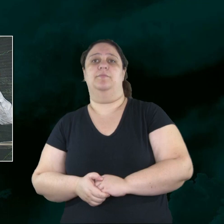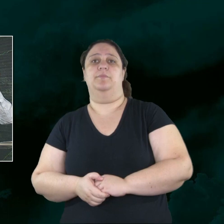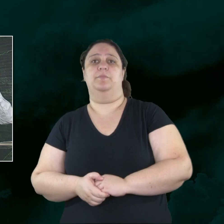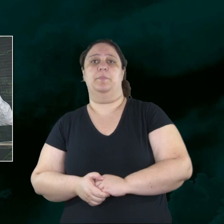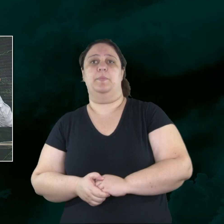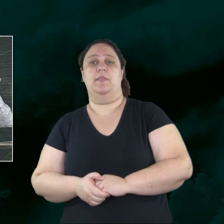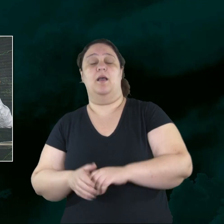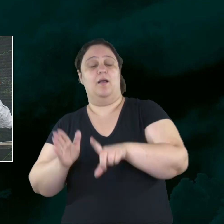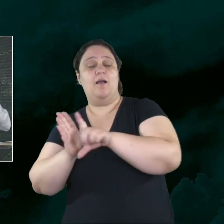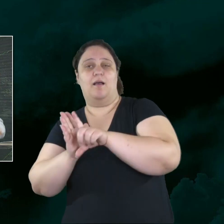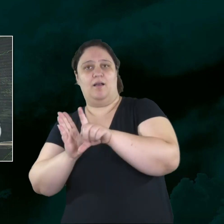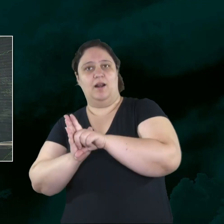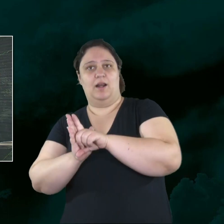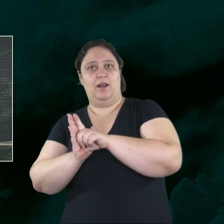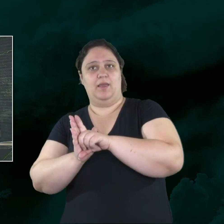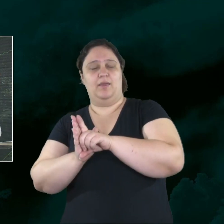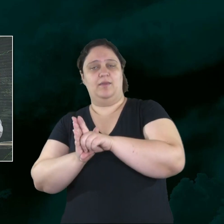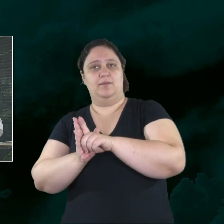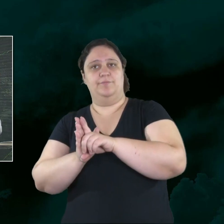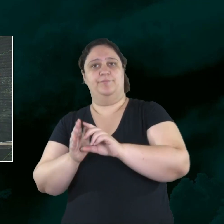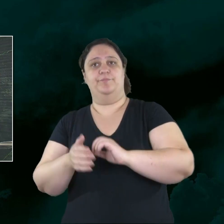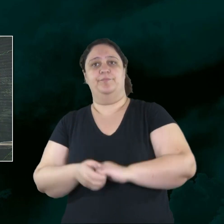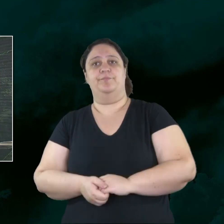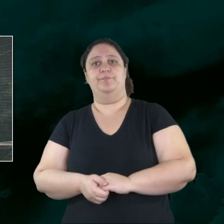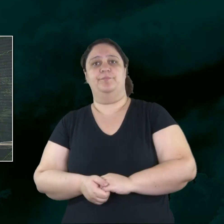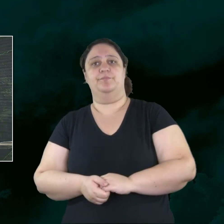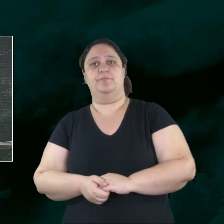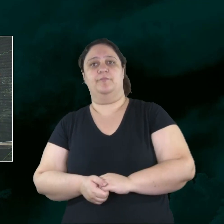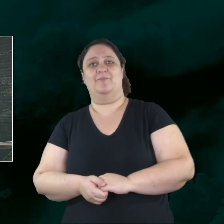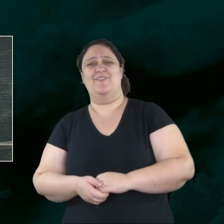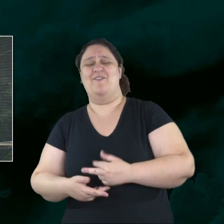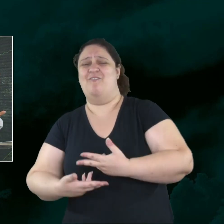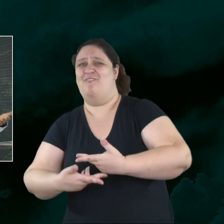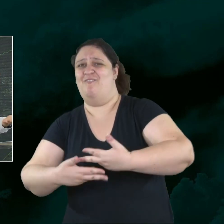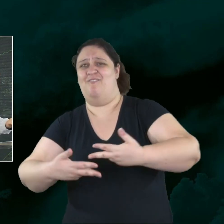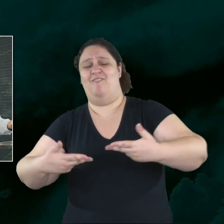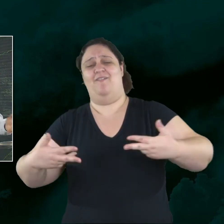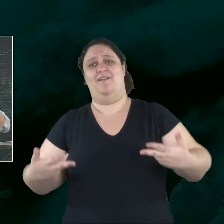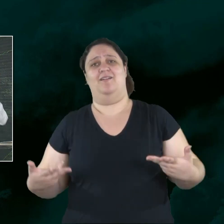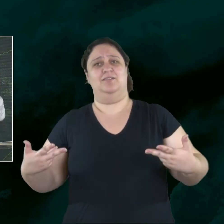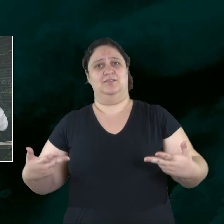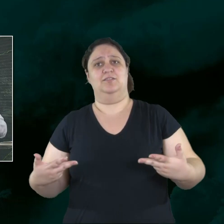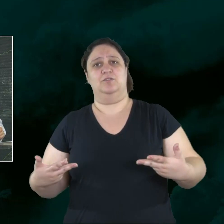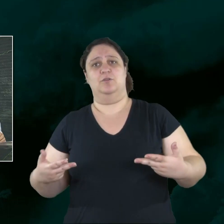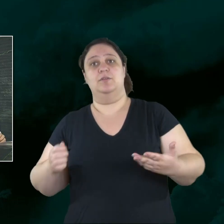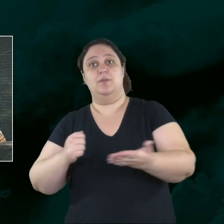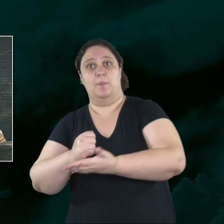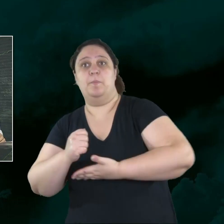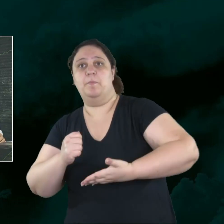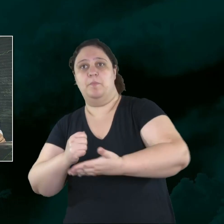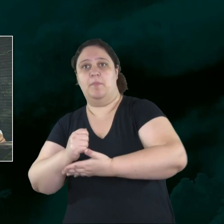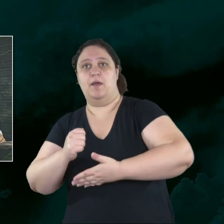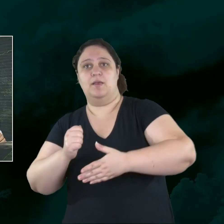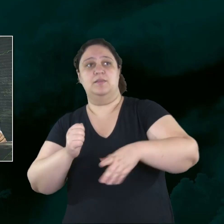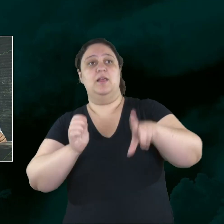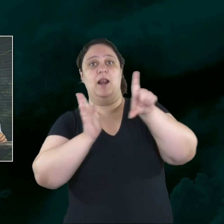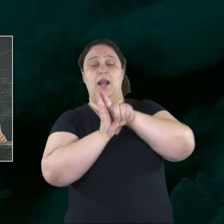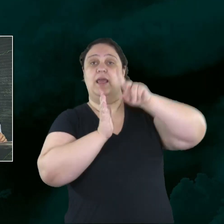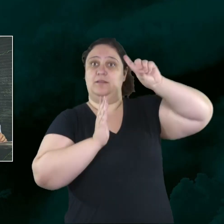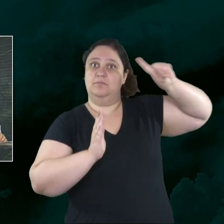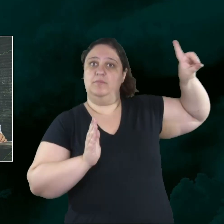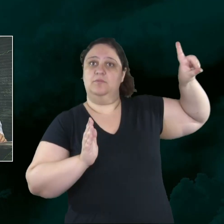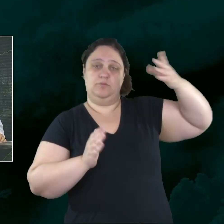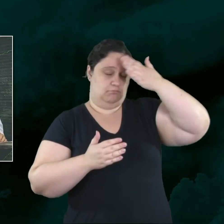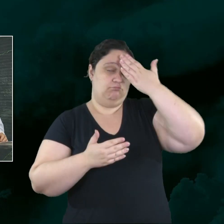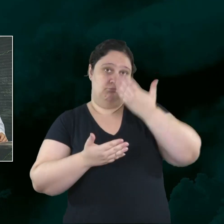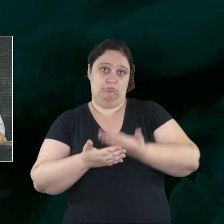poder judicial, muita coisa com base na lei de Deus. Vocês